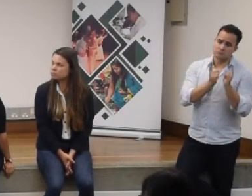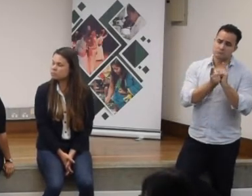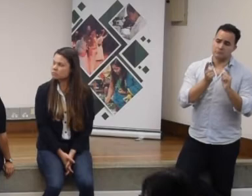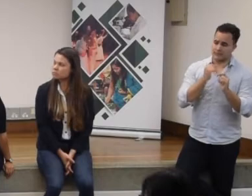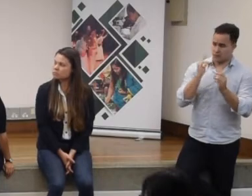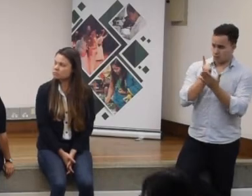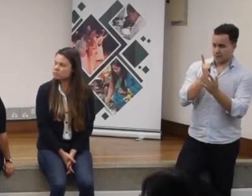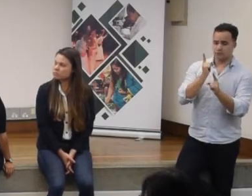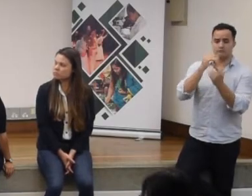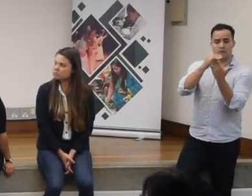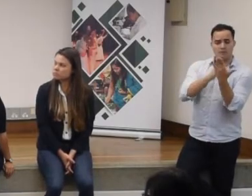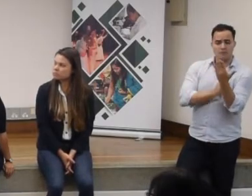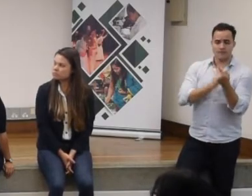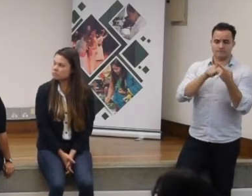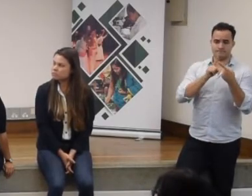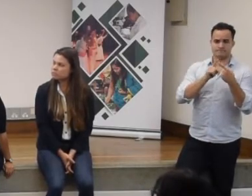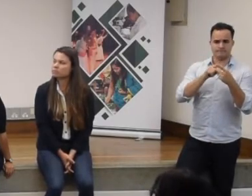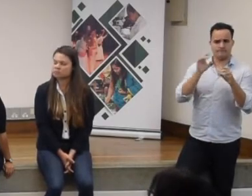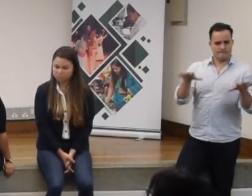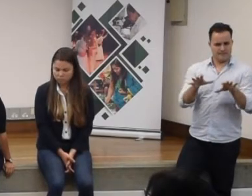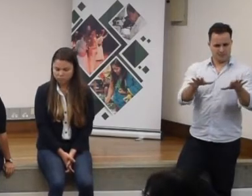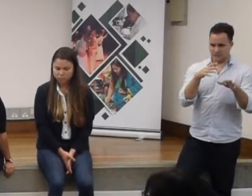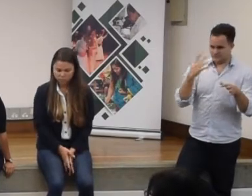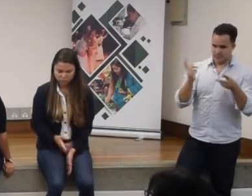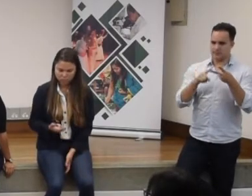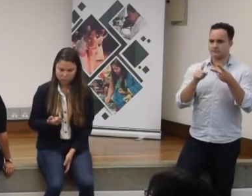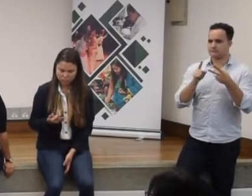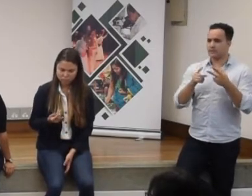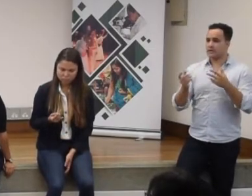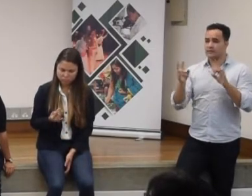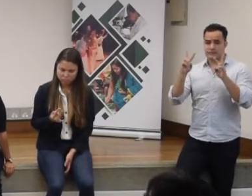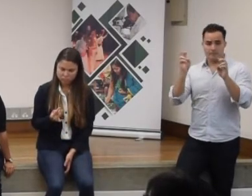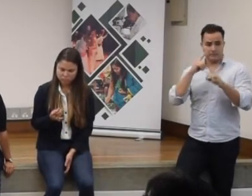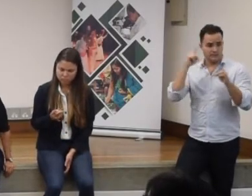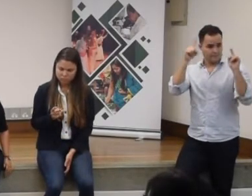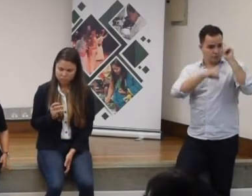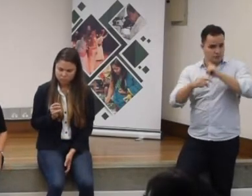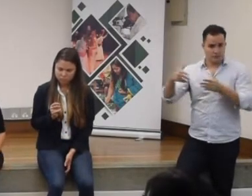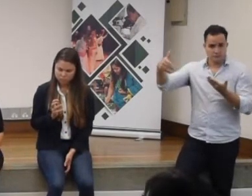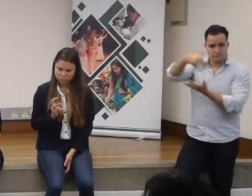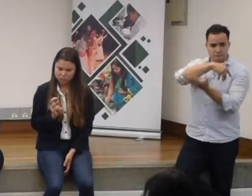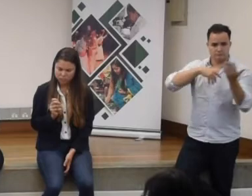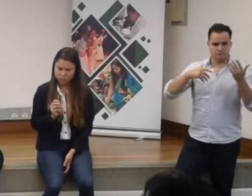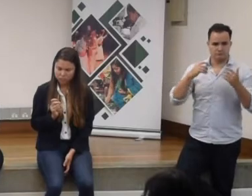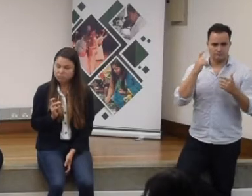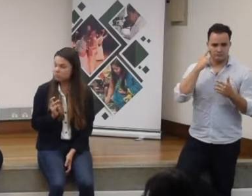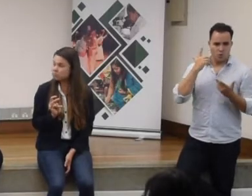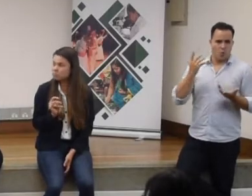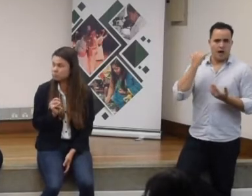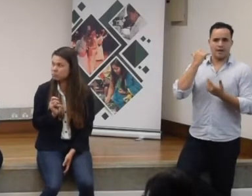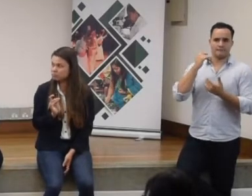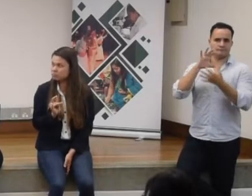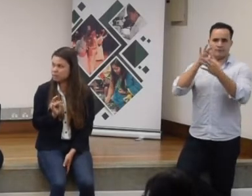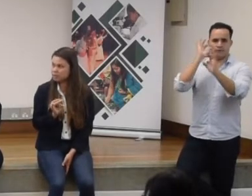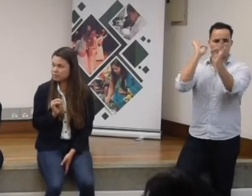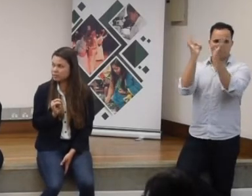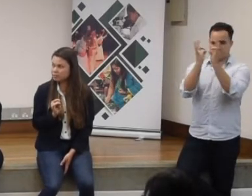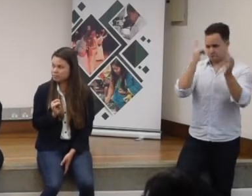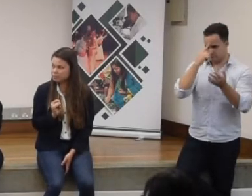para prospectar pues, acciones sobre la base de esos temas que vayamos abordando y fundamentando académicamente, si les